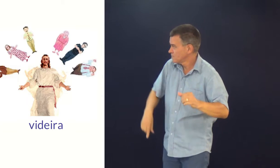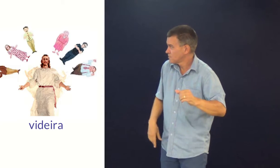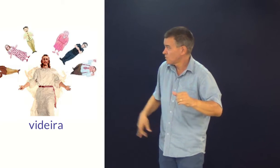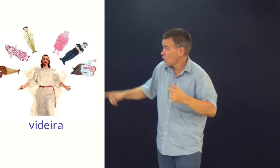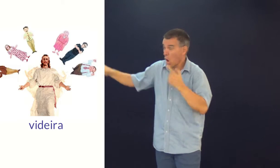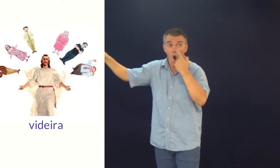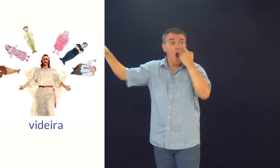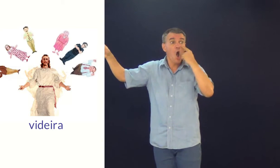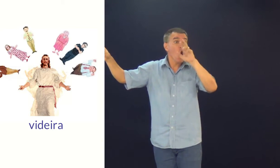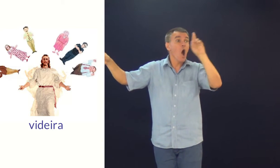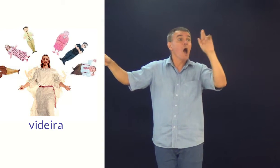pessoas